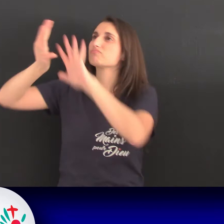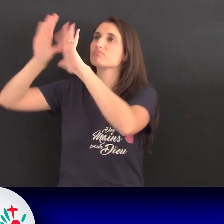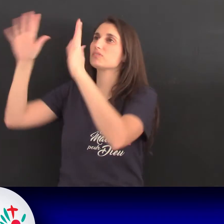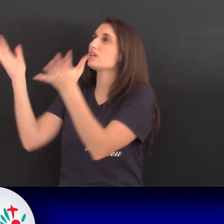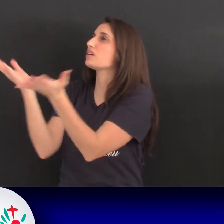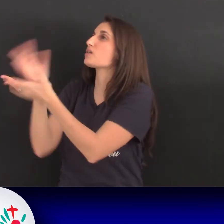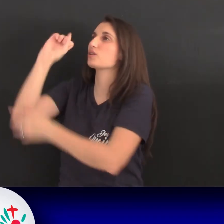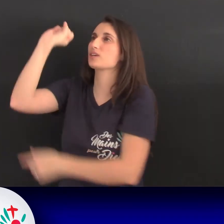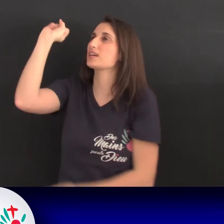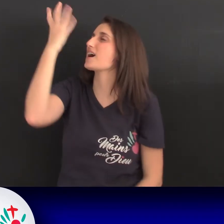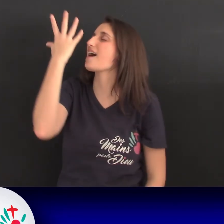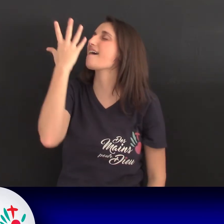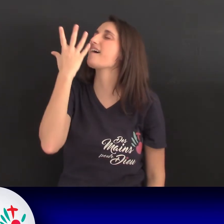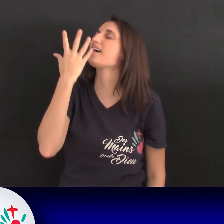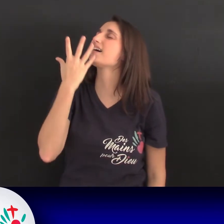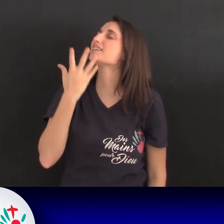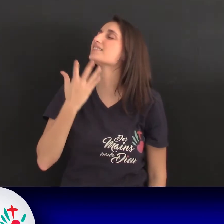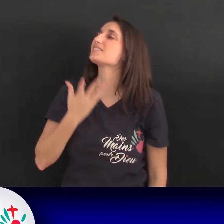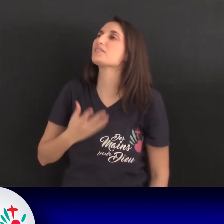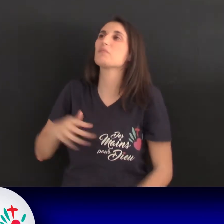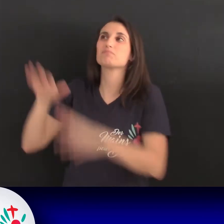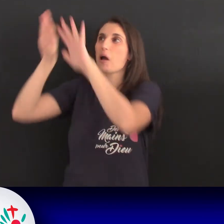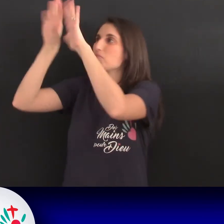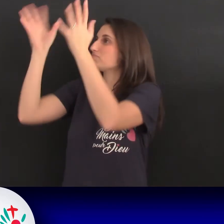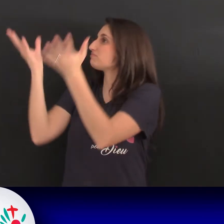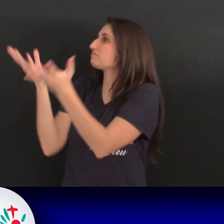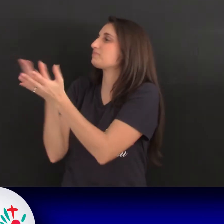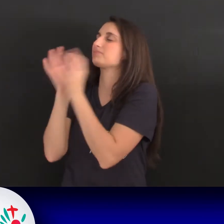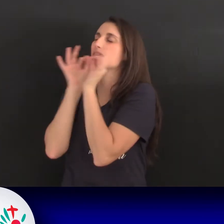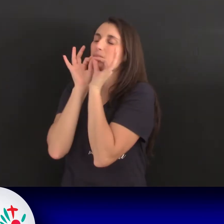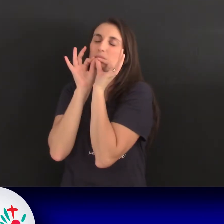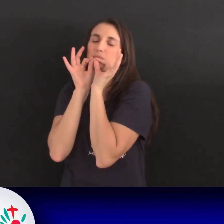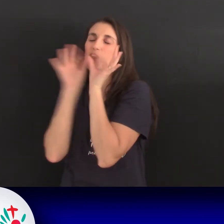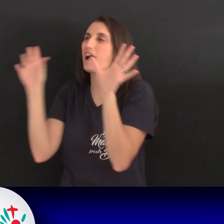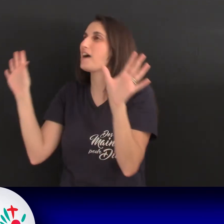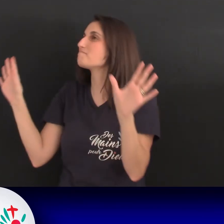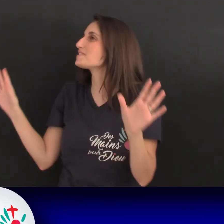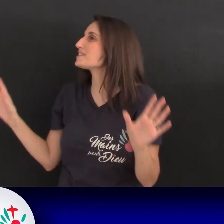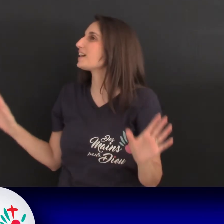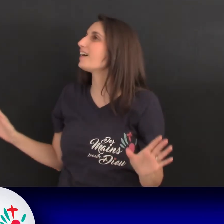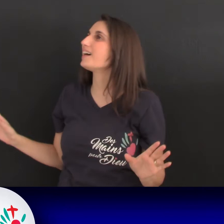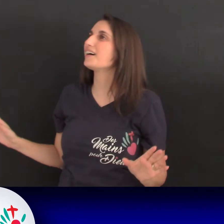toi tout n'est que grâce, tout est